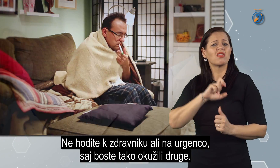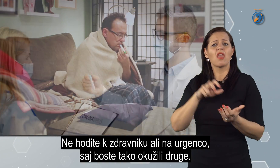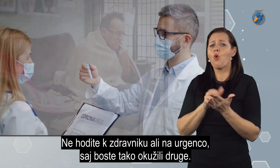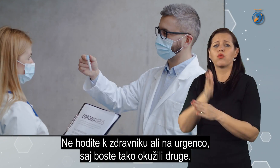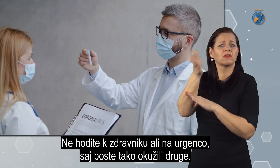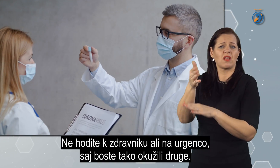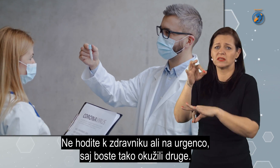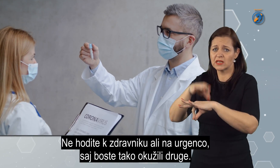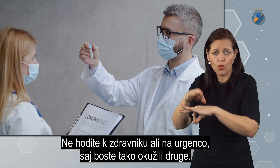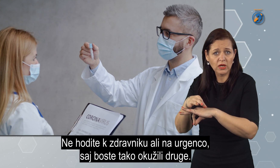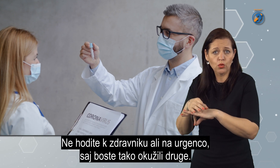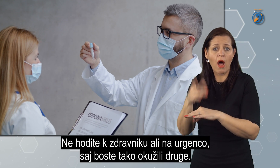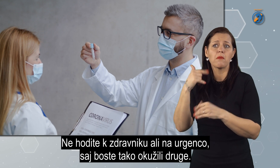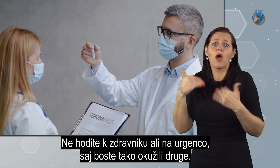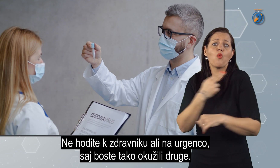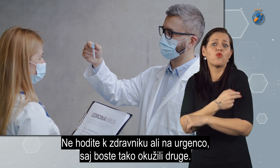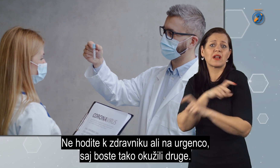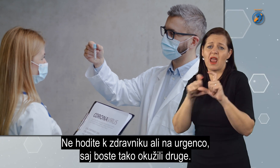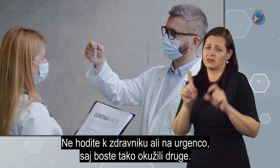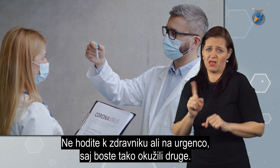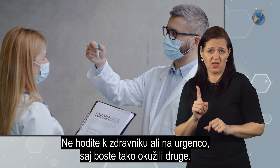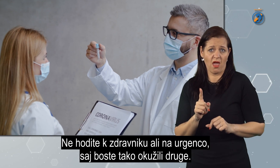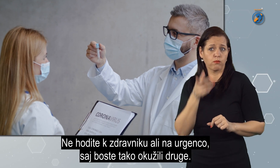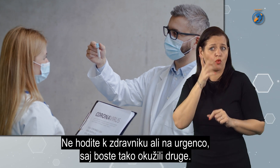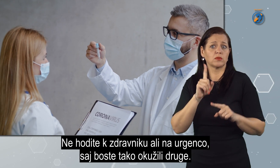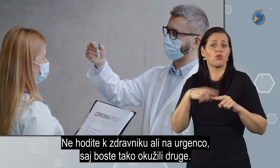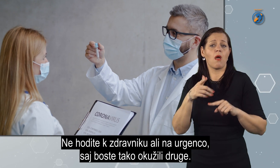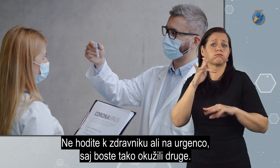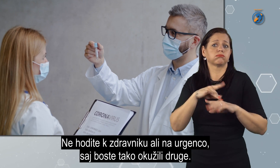Ne hodite k zdravniku ali na urgenco, saj boste tako okužili druge.